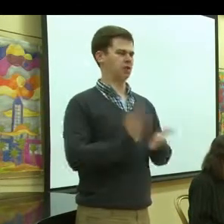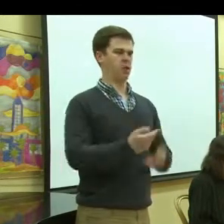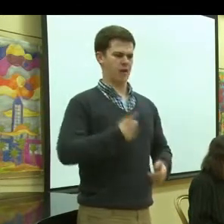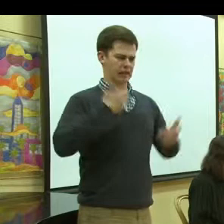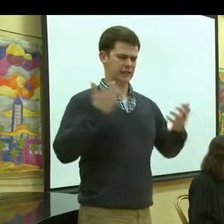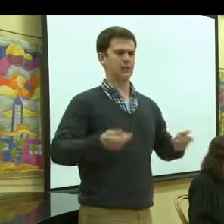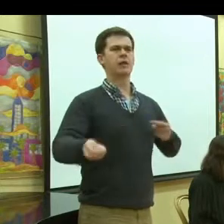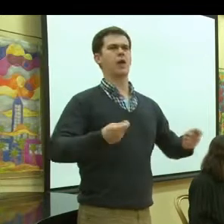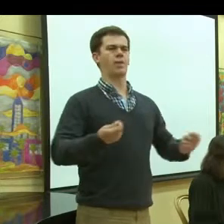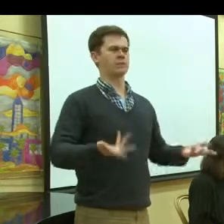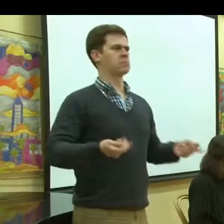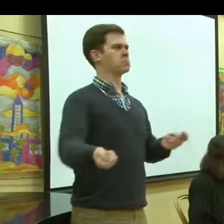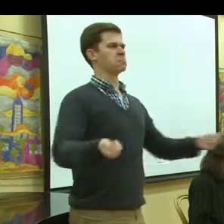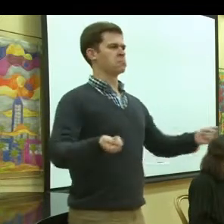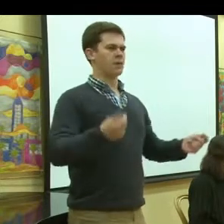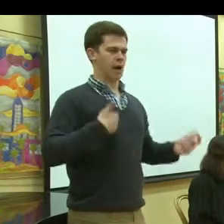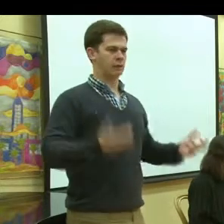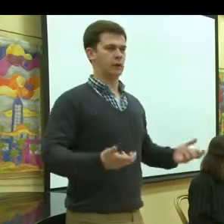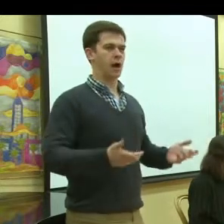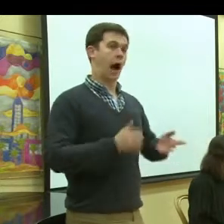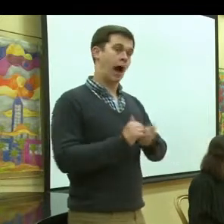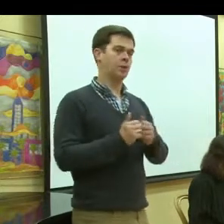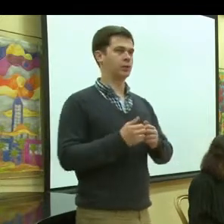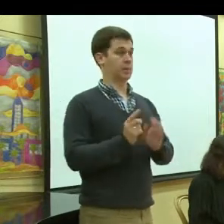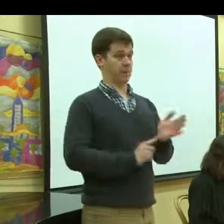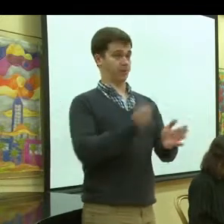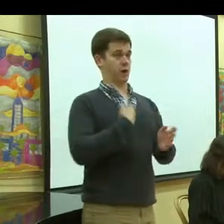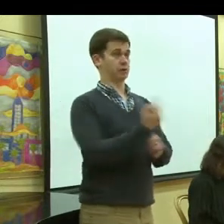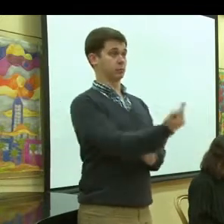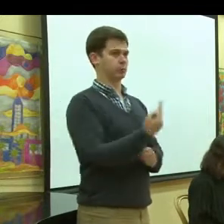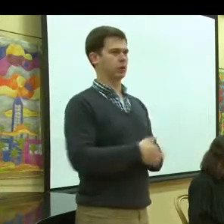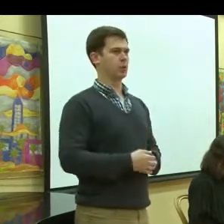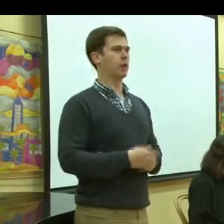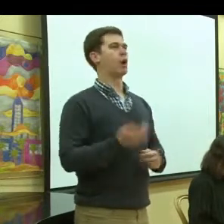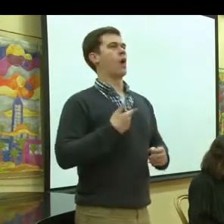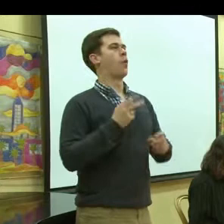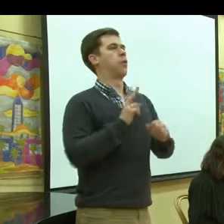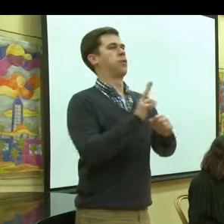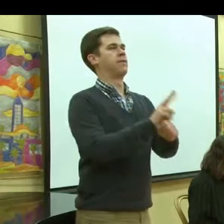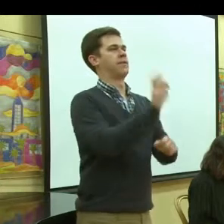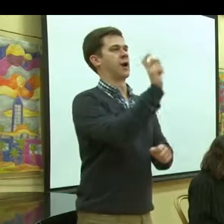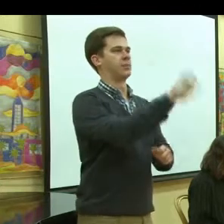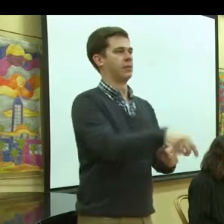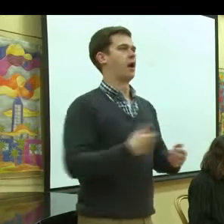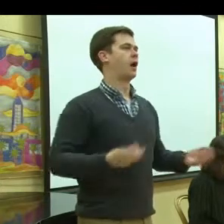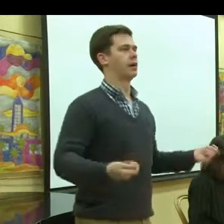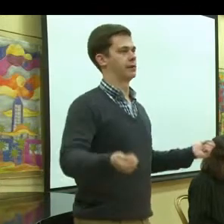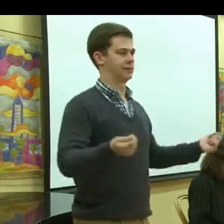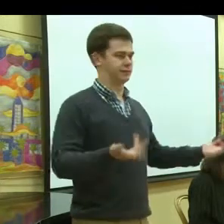otra persona solamente... Albo na odwrót, tylko i właśnie się poddać i jakby pozwolić się